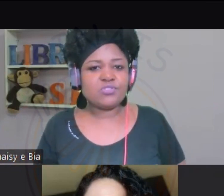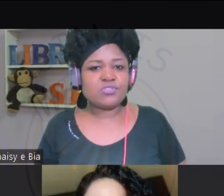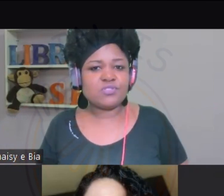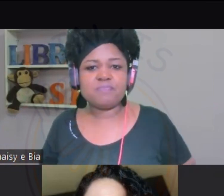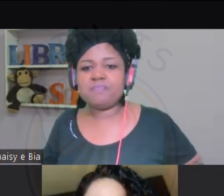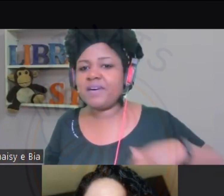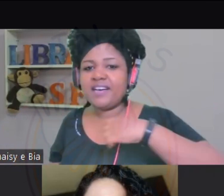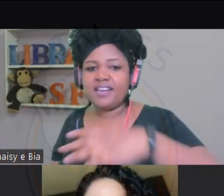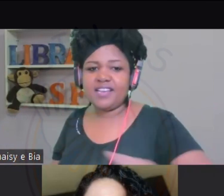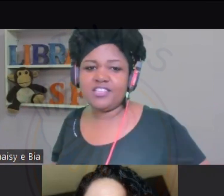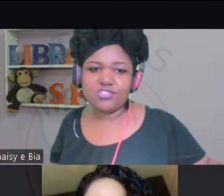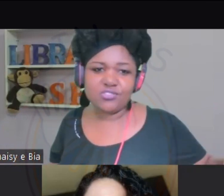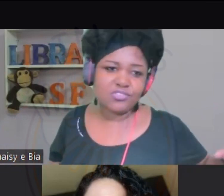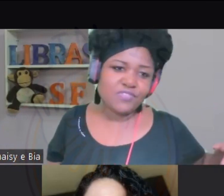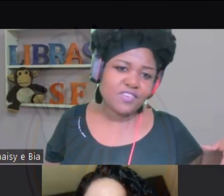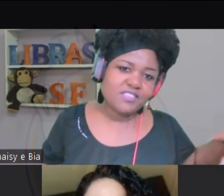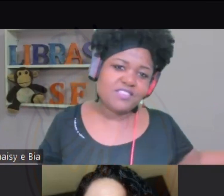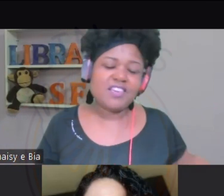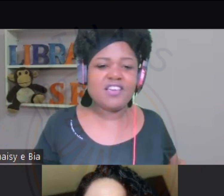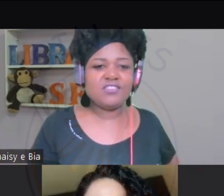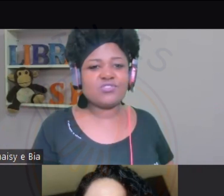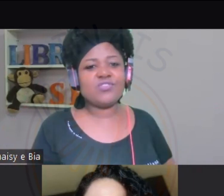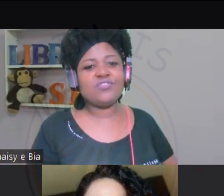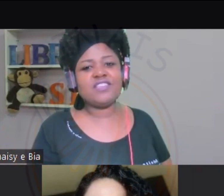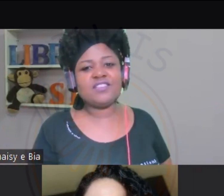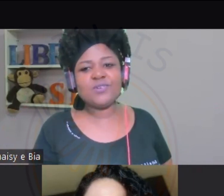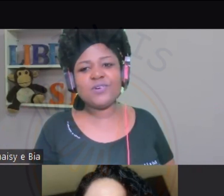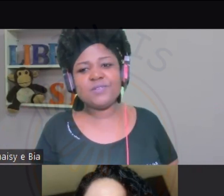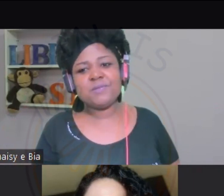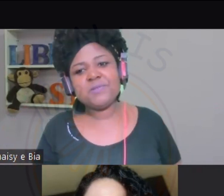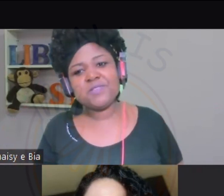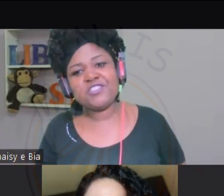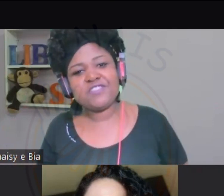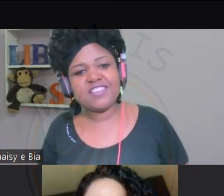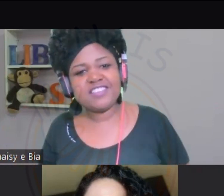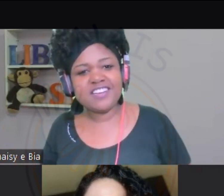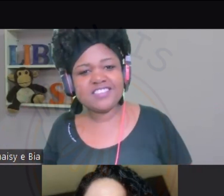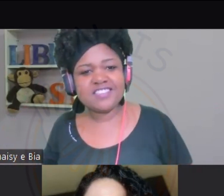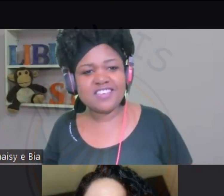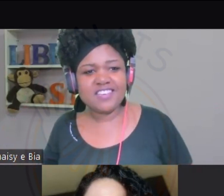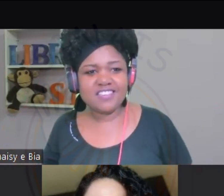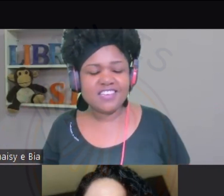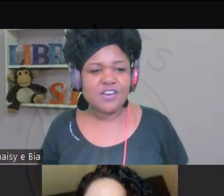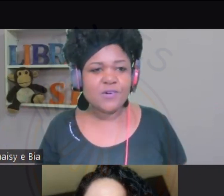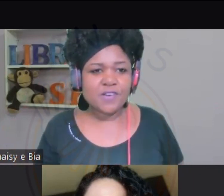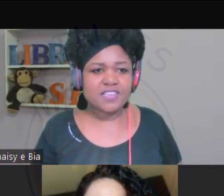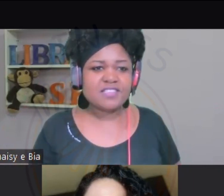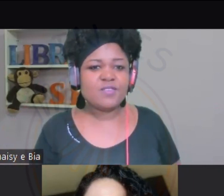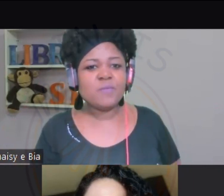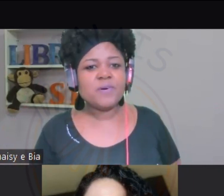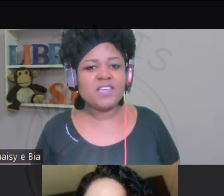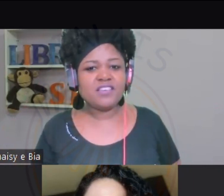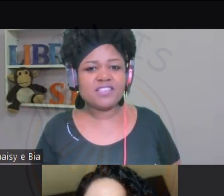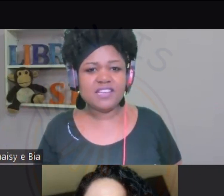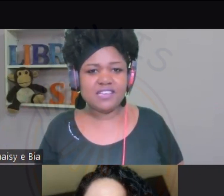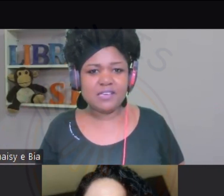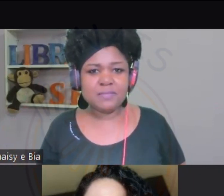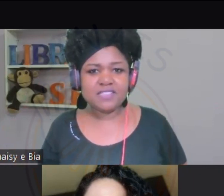os parentes, os vizinhos, convida todo mundo que tiver interesse em conhecer um pouquinho da Libra.